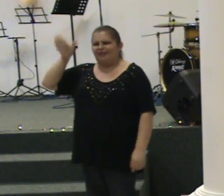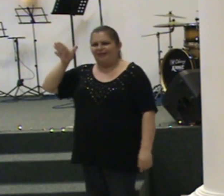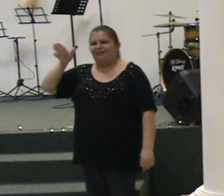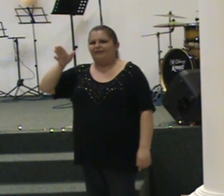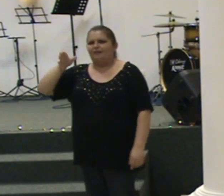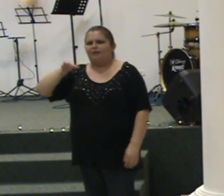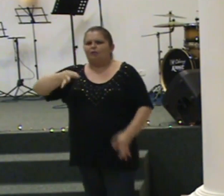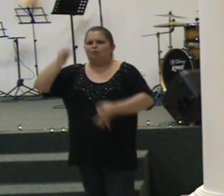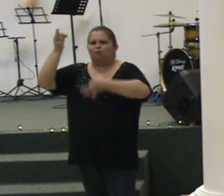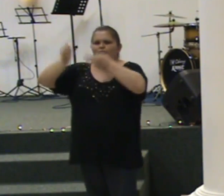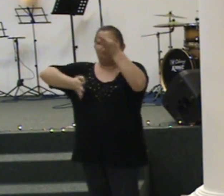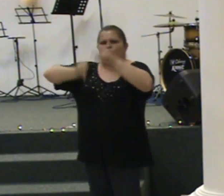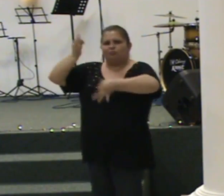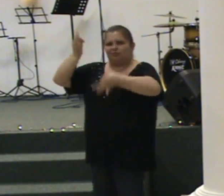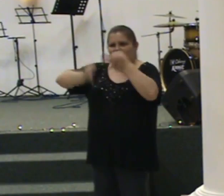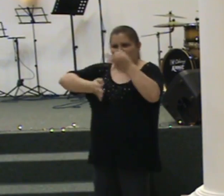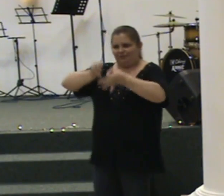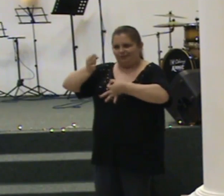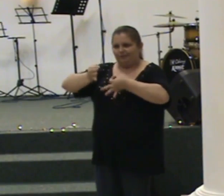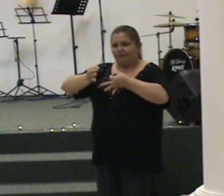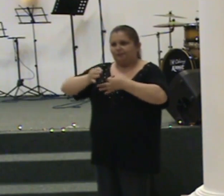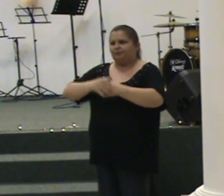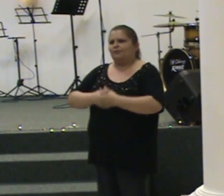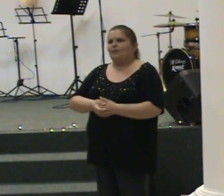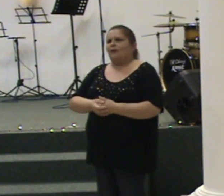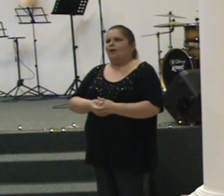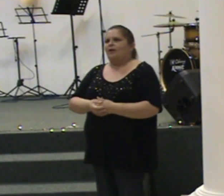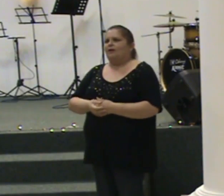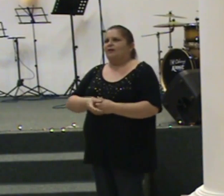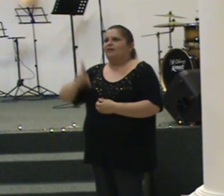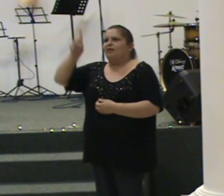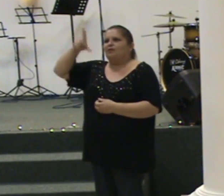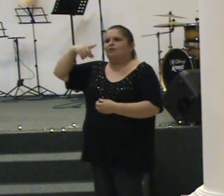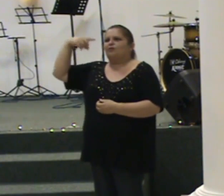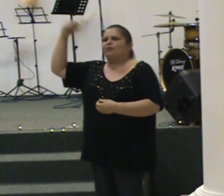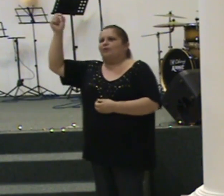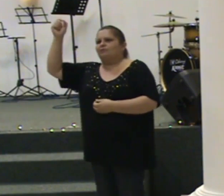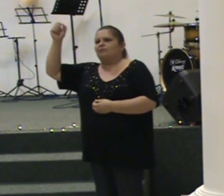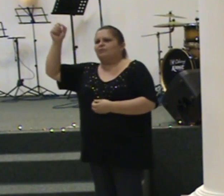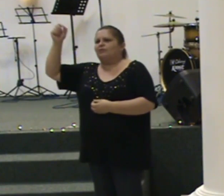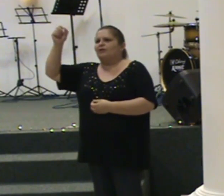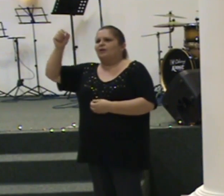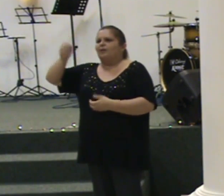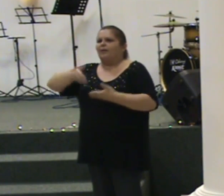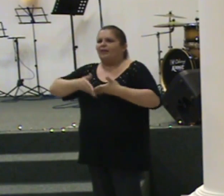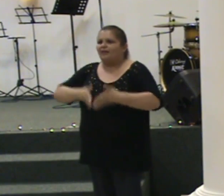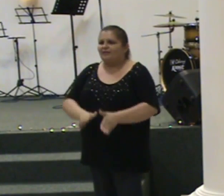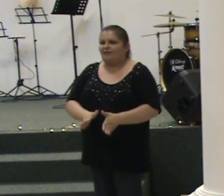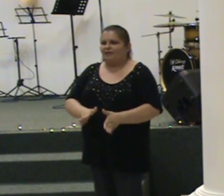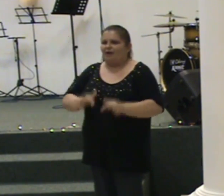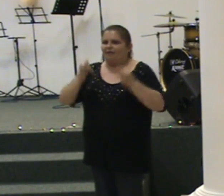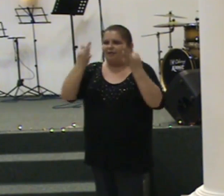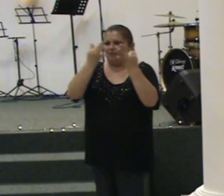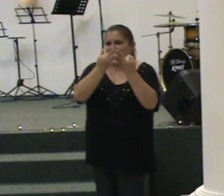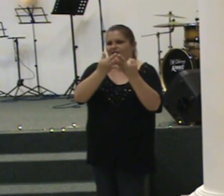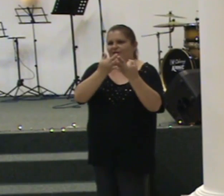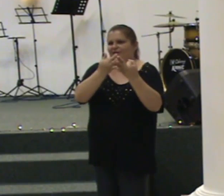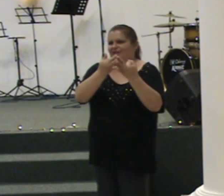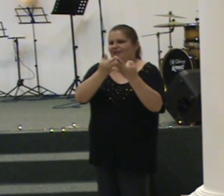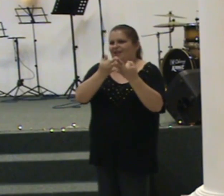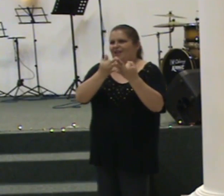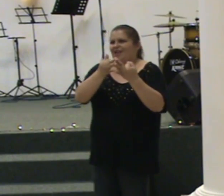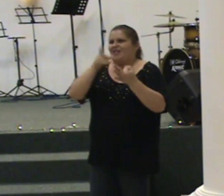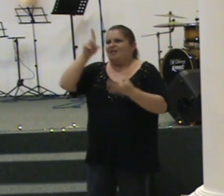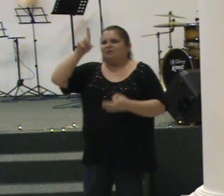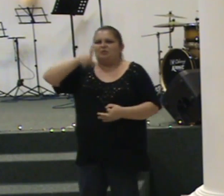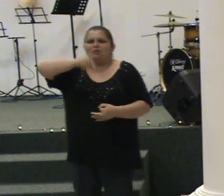É uma pessoa justa. Quando Deus escolheu José e Maria para que Jesus nascesse ali, ele não escolheu qualquer